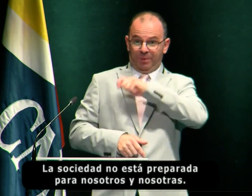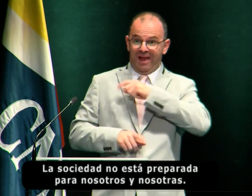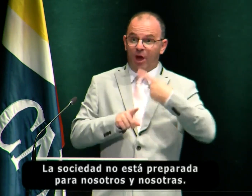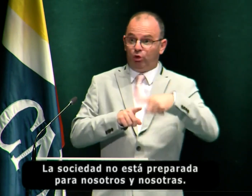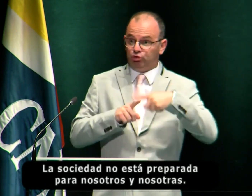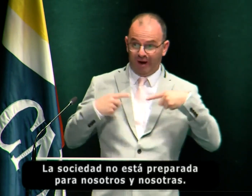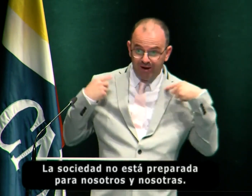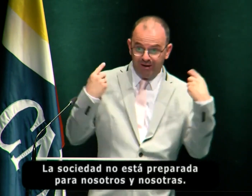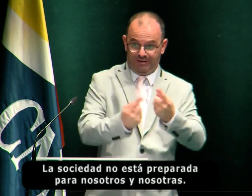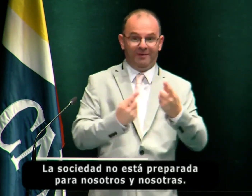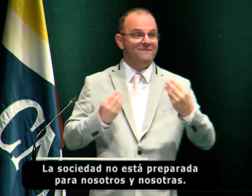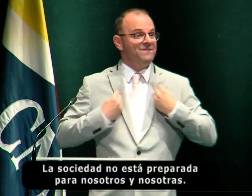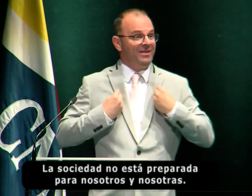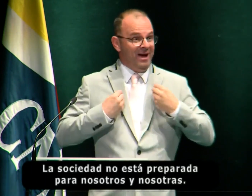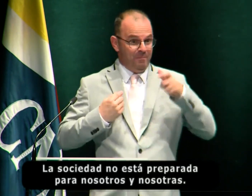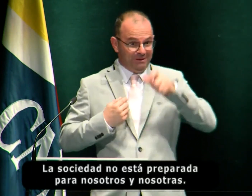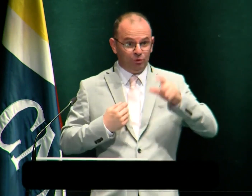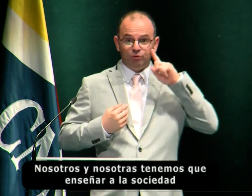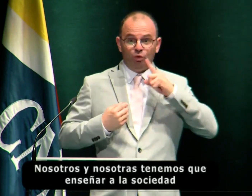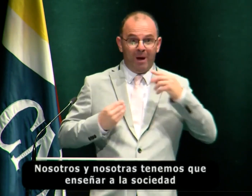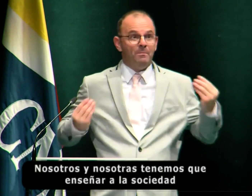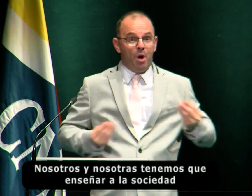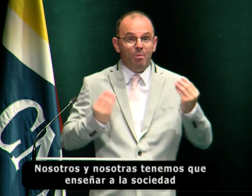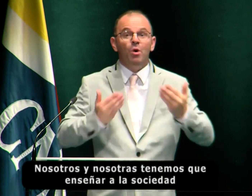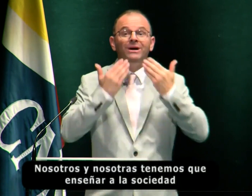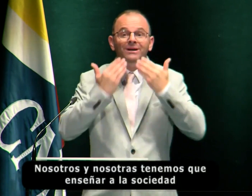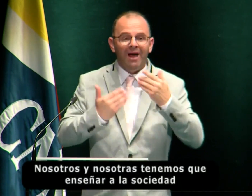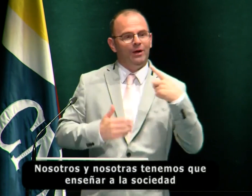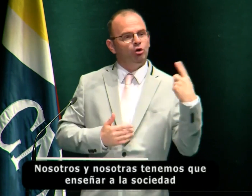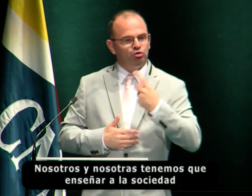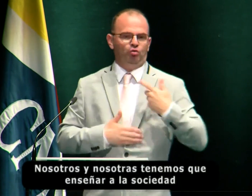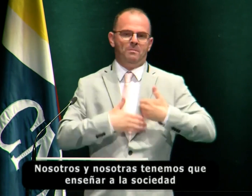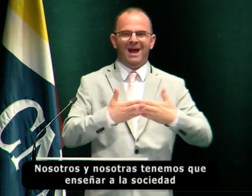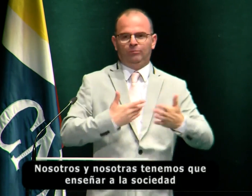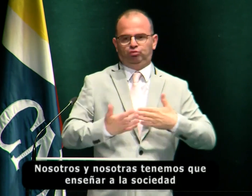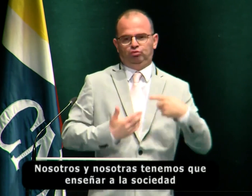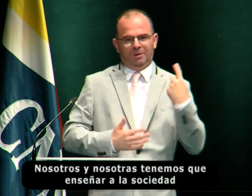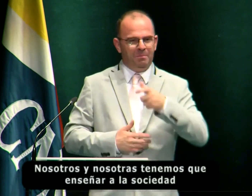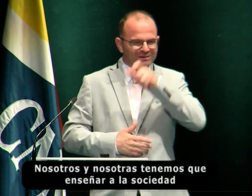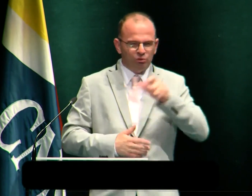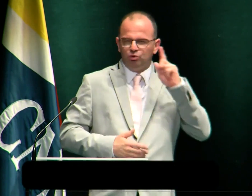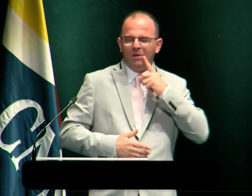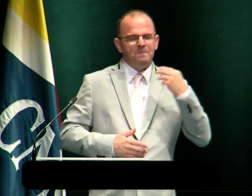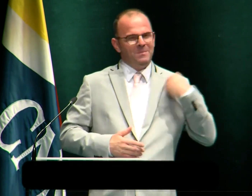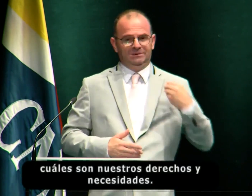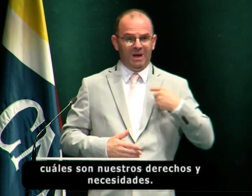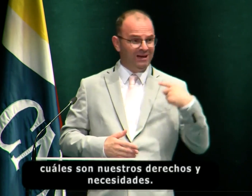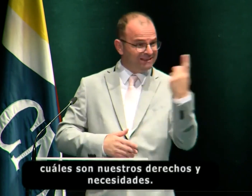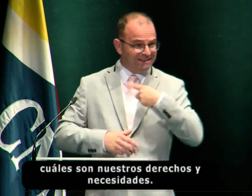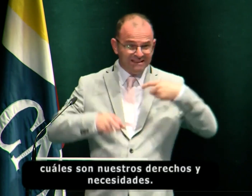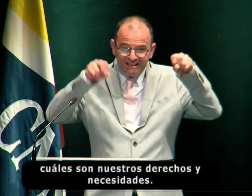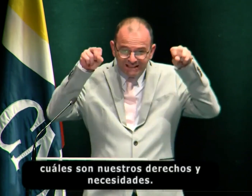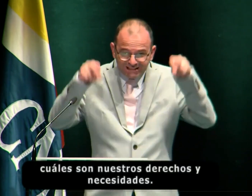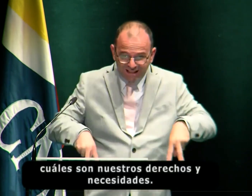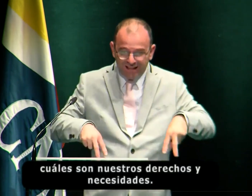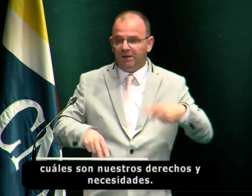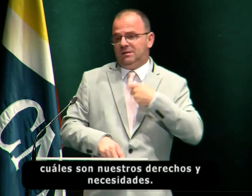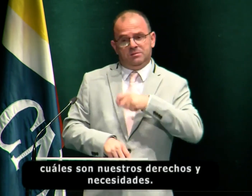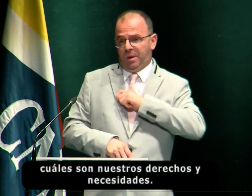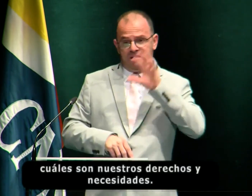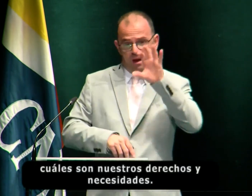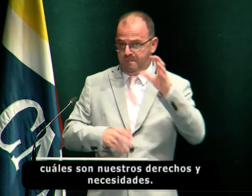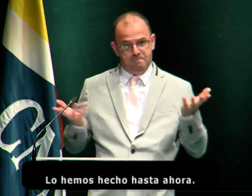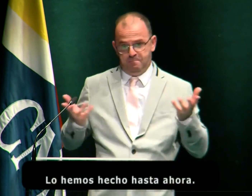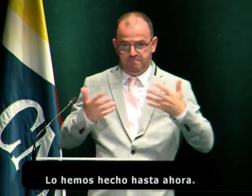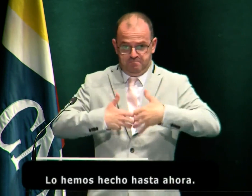nuestras necesidades, y lo hemos hecho hasta ahora. La vida de las personas sordas ha ido mejorando gracias al propio trabajo de